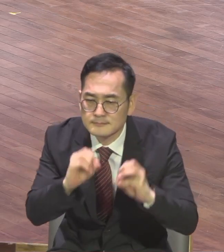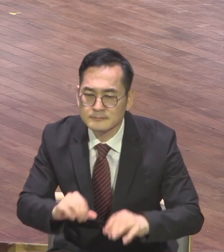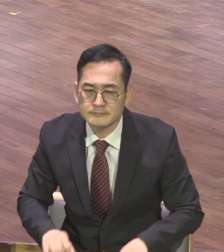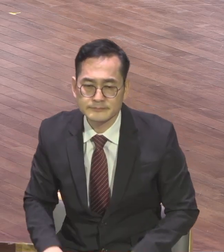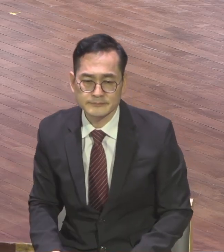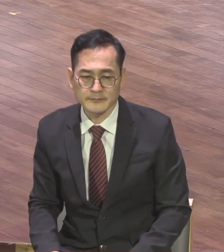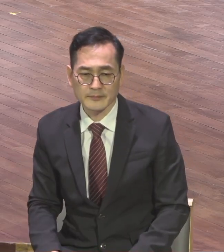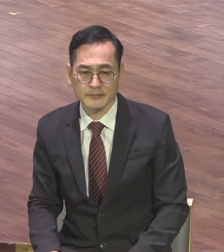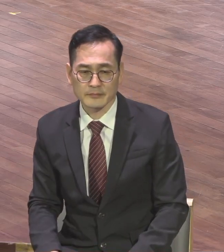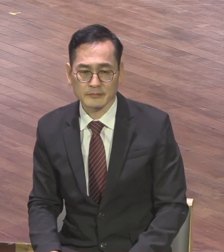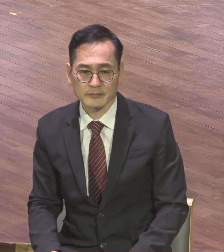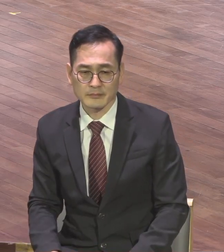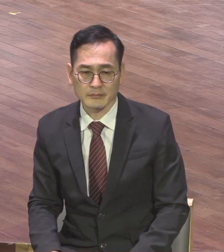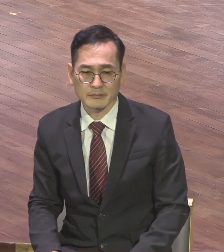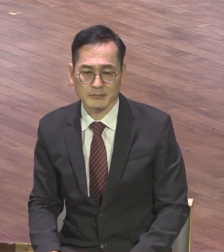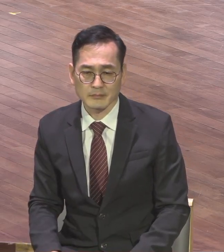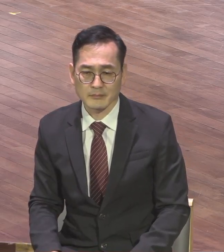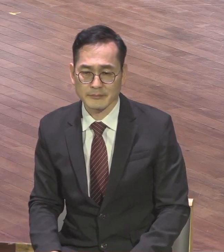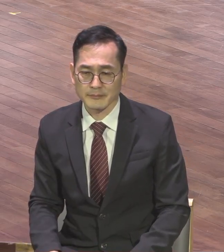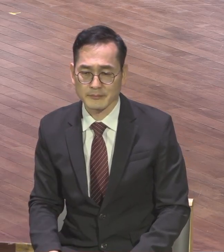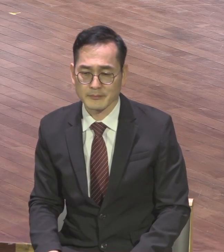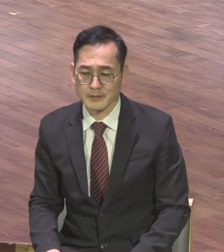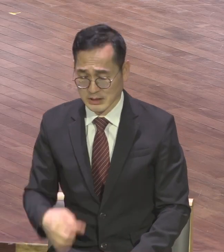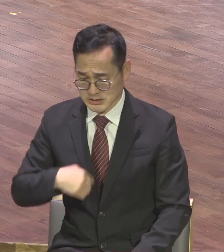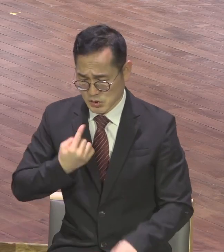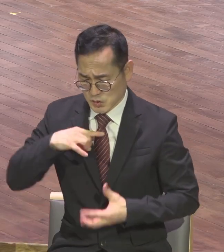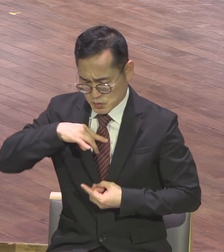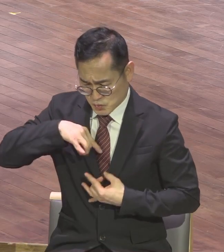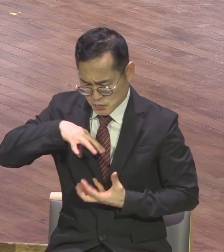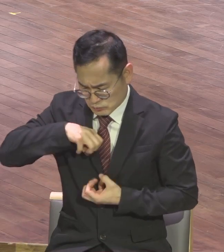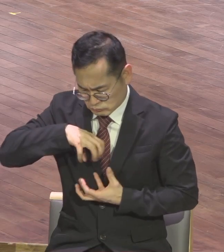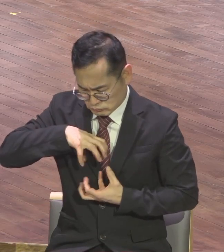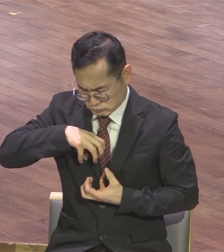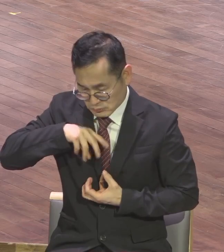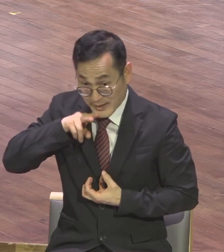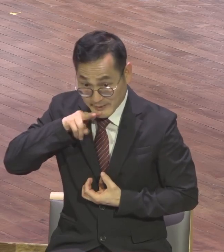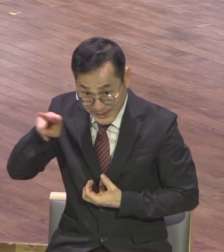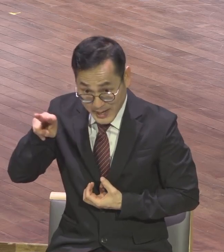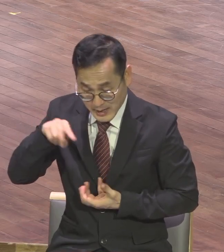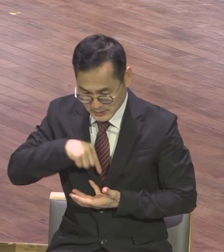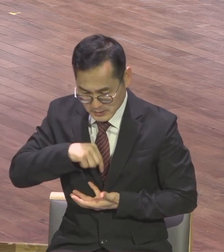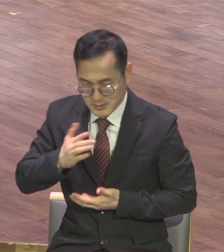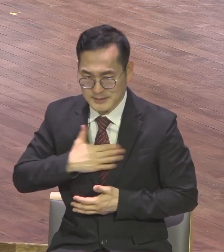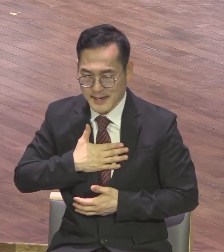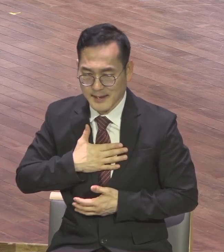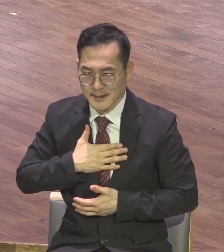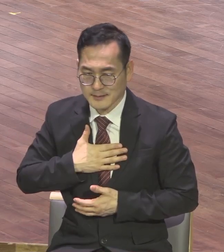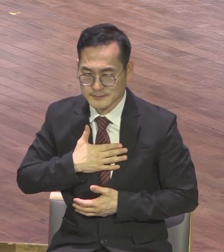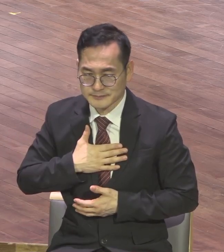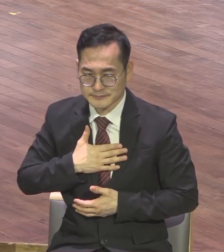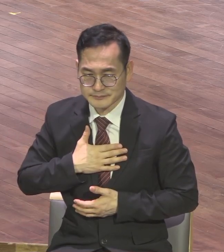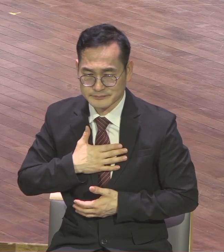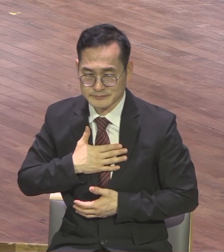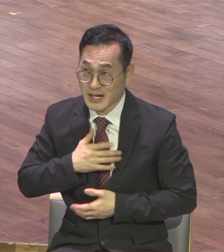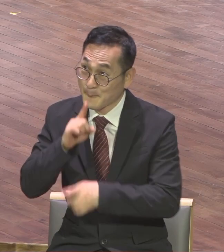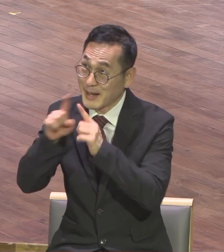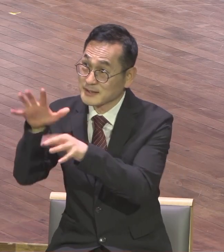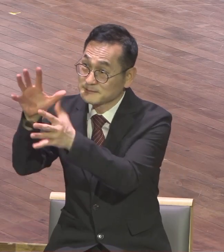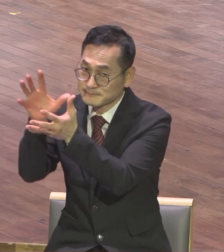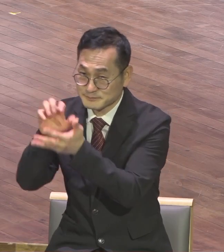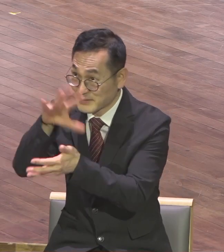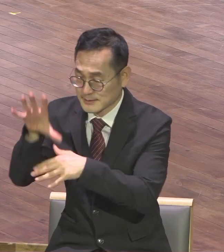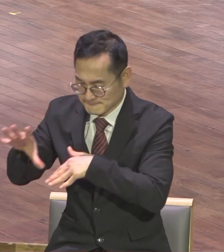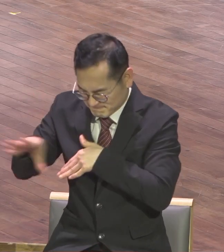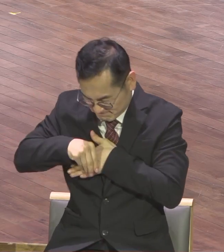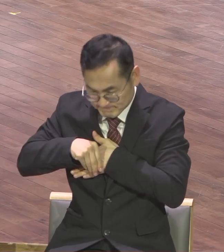그걸 자기 묵상을 해보는 겁니다. 묵상을 해봐야 그것이 자기 속에 들어갑니다. 개인화가 된 내 걸